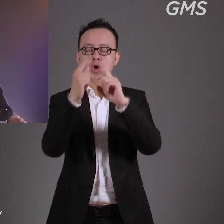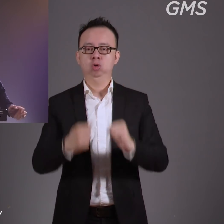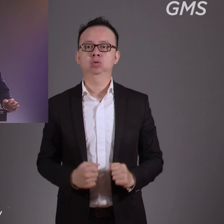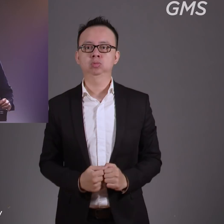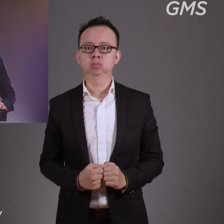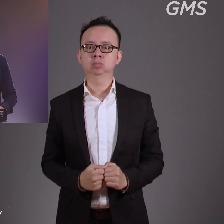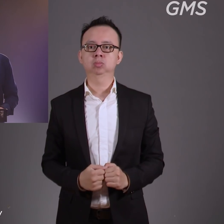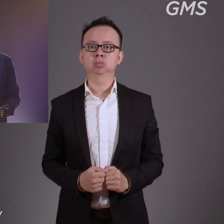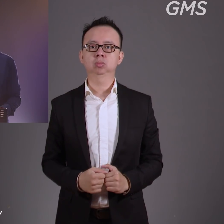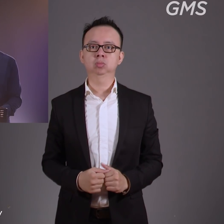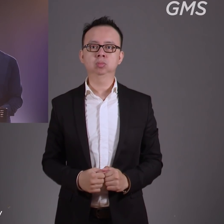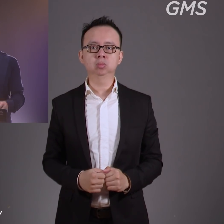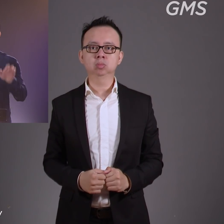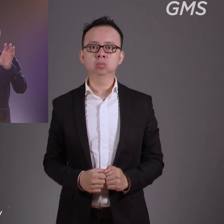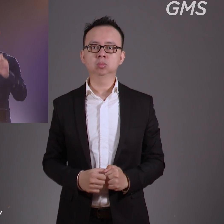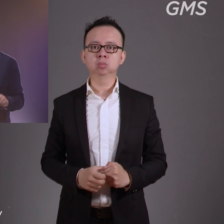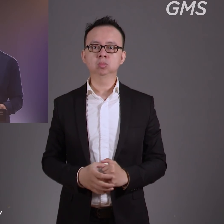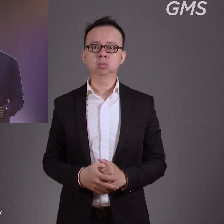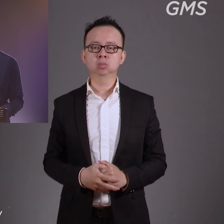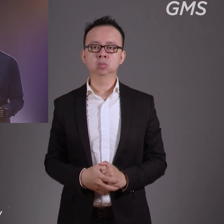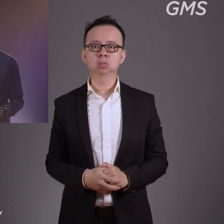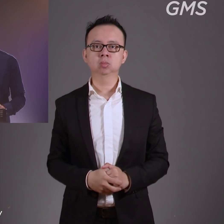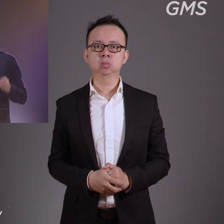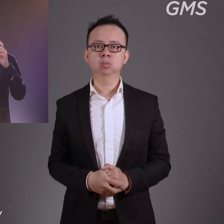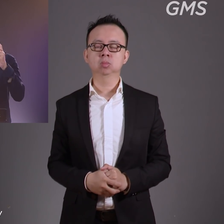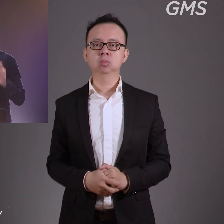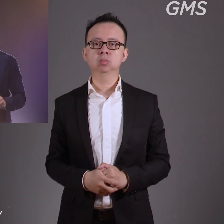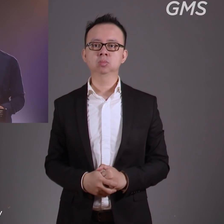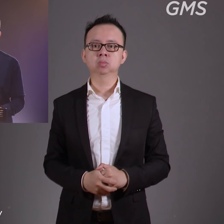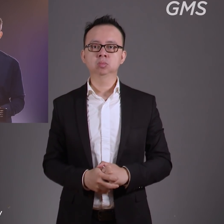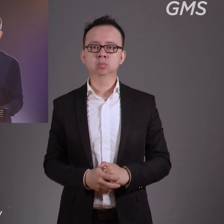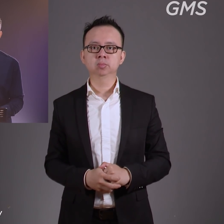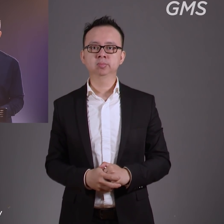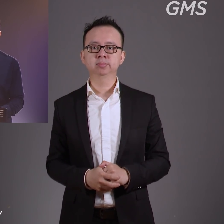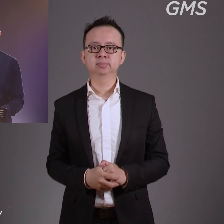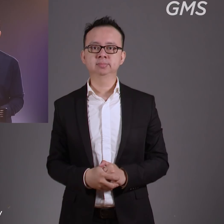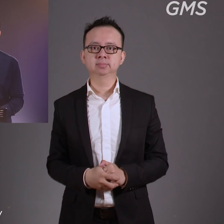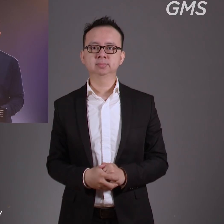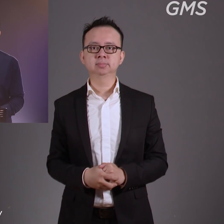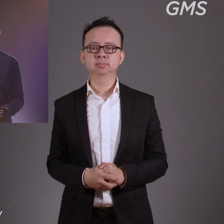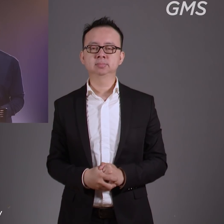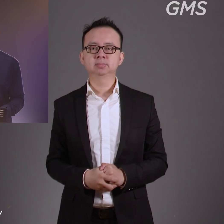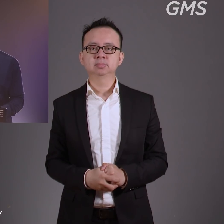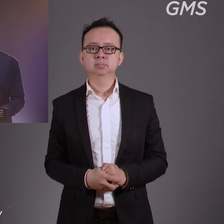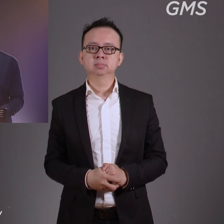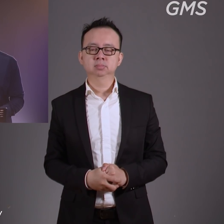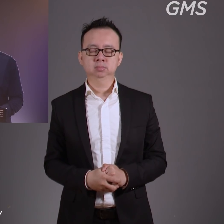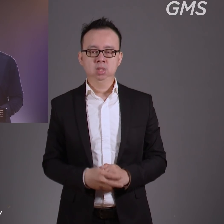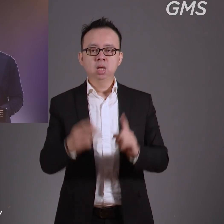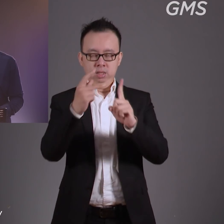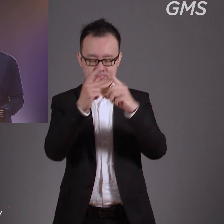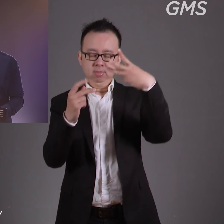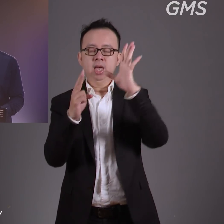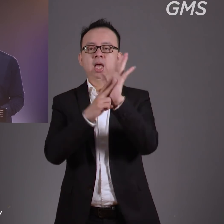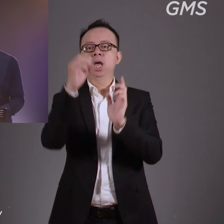Tuhan baru dalam keluarga itu. Yang dipakai dengan cara berbeda, tapi sama dahsyatnya. Kalau Henok is a friend of